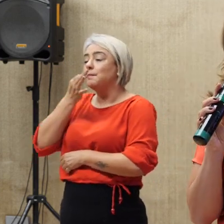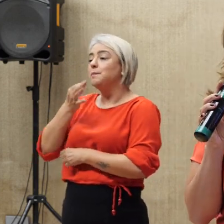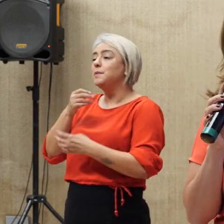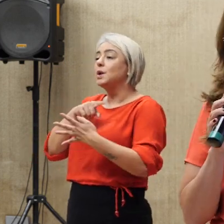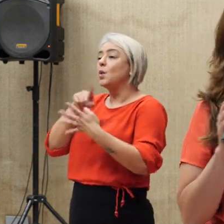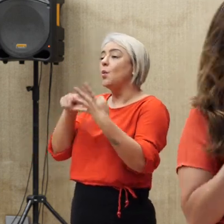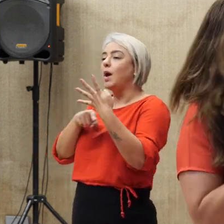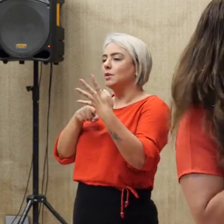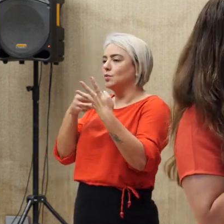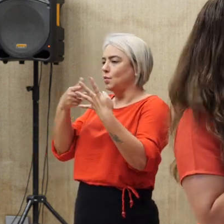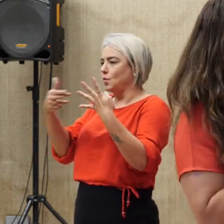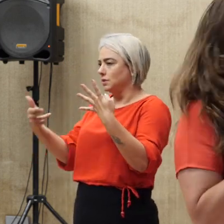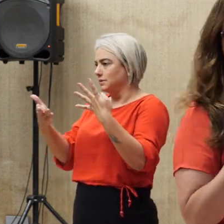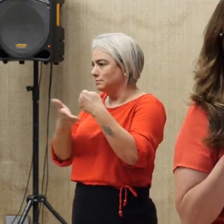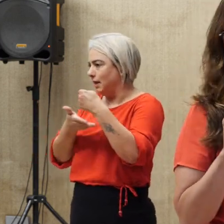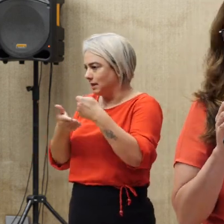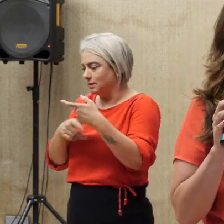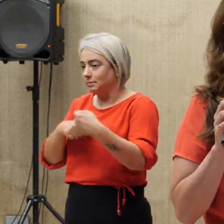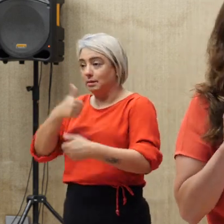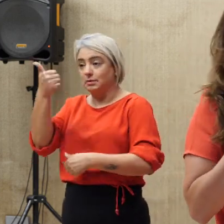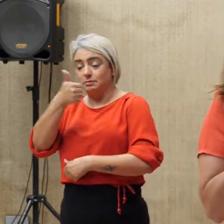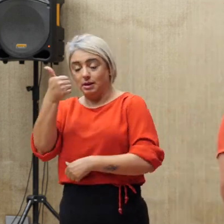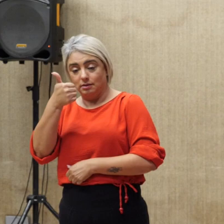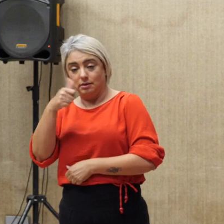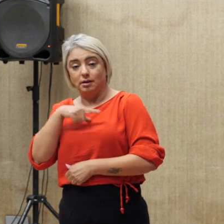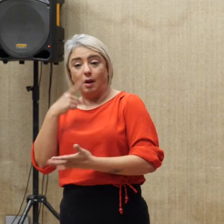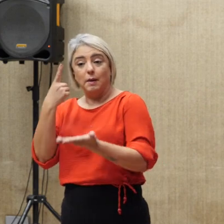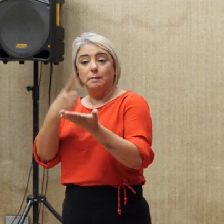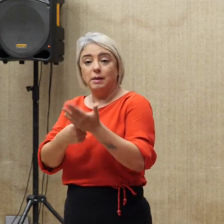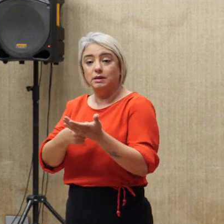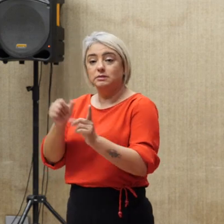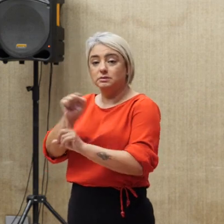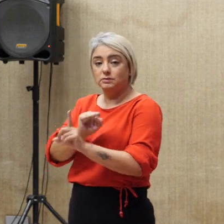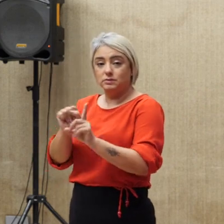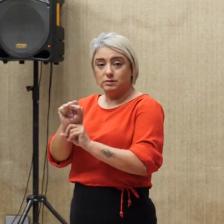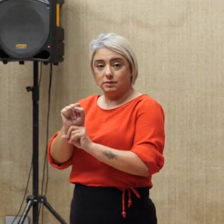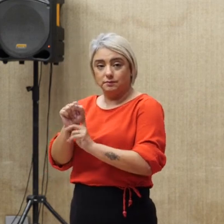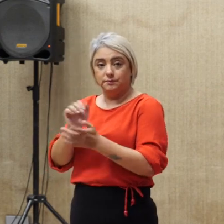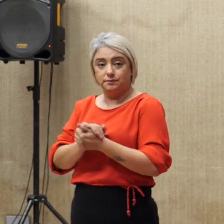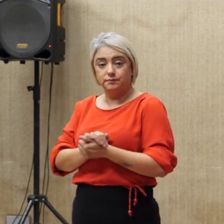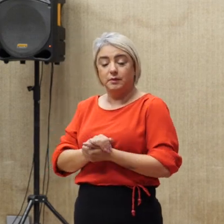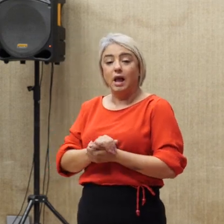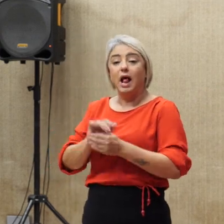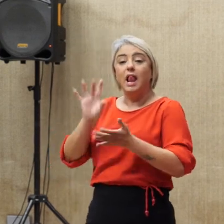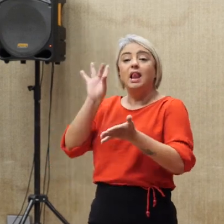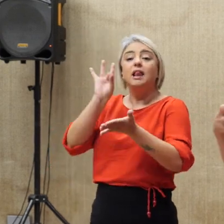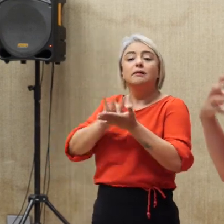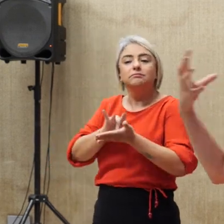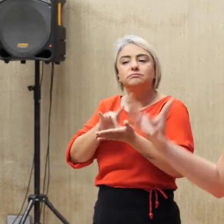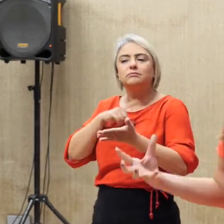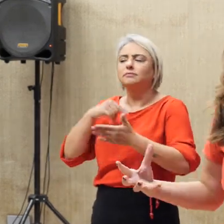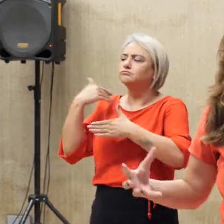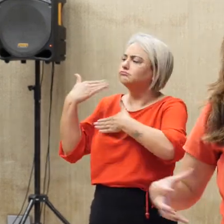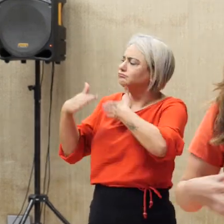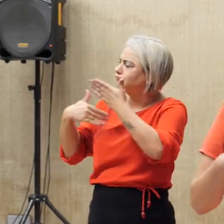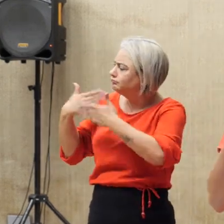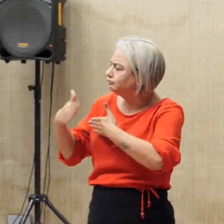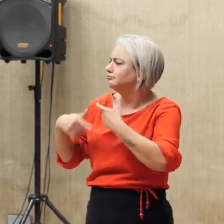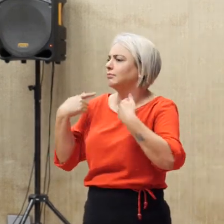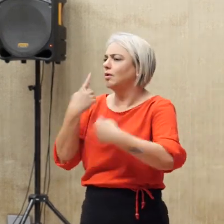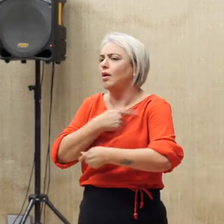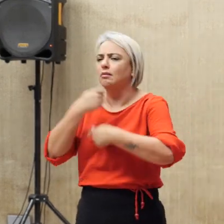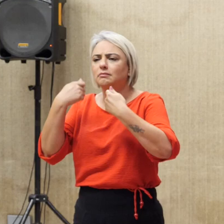4 premissas básicas. Primeiro, eu tenho que ter uma pactuação social. A legitimidade ela vem do processo. A